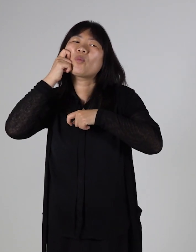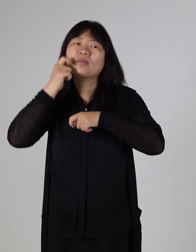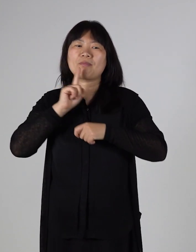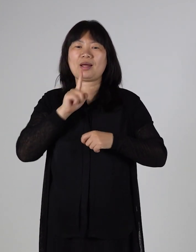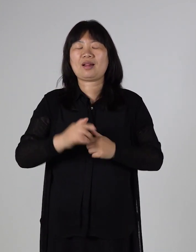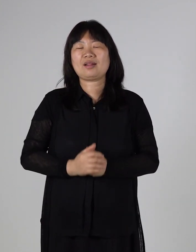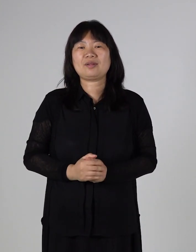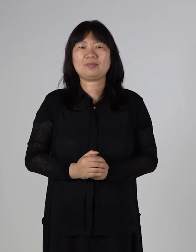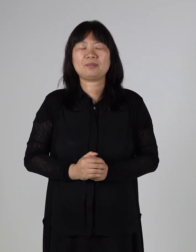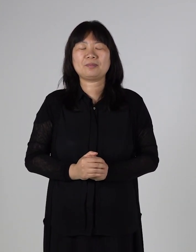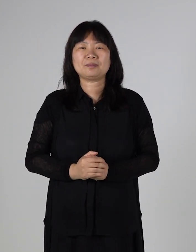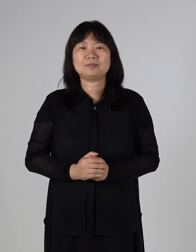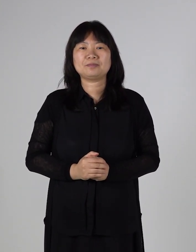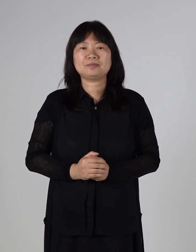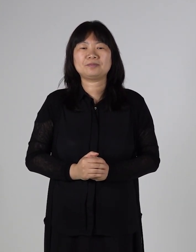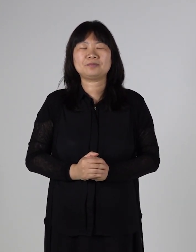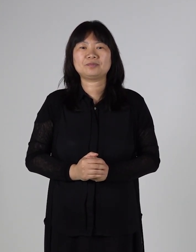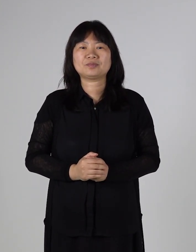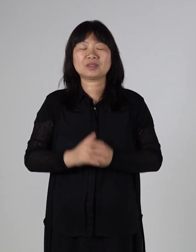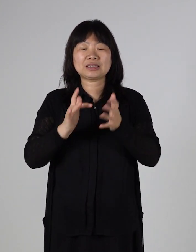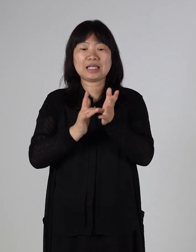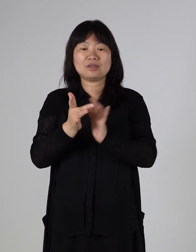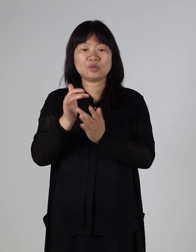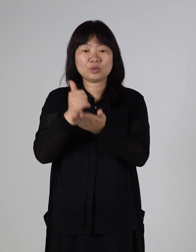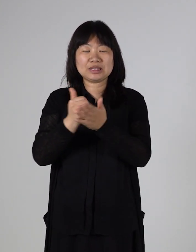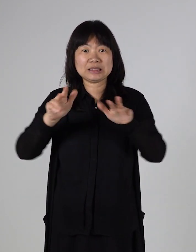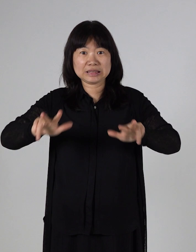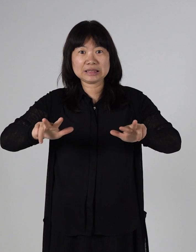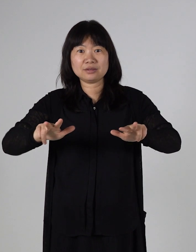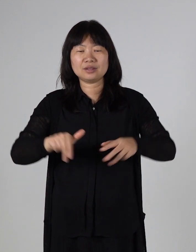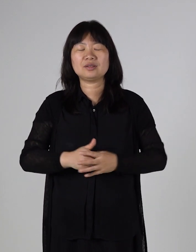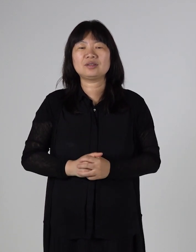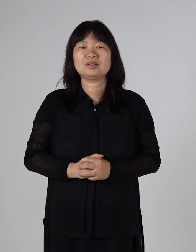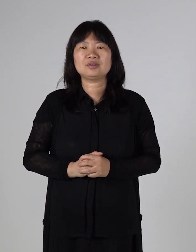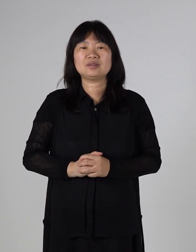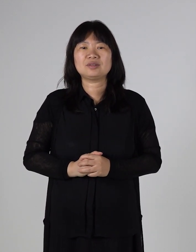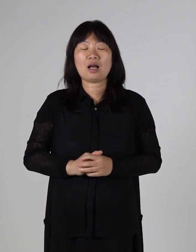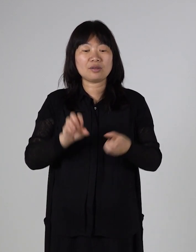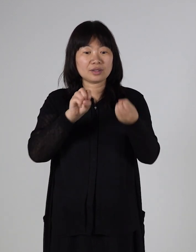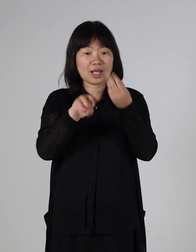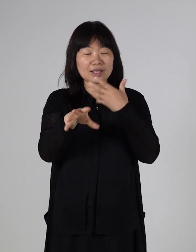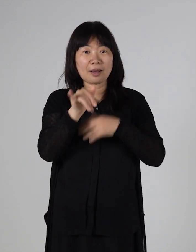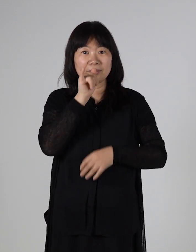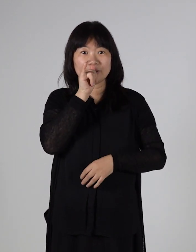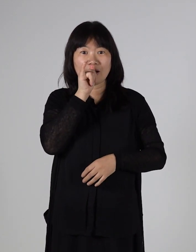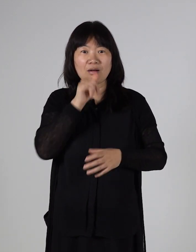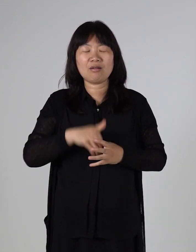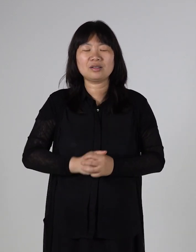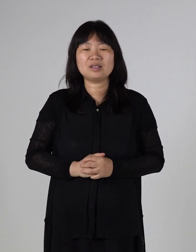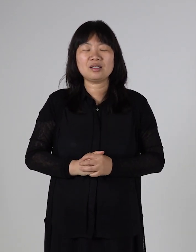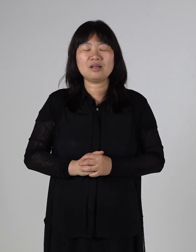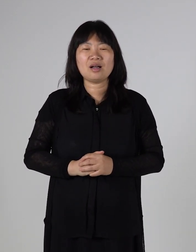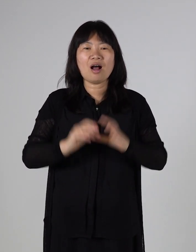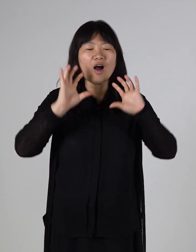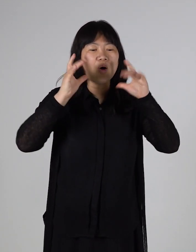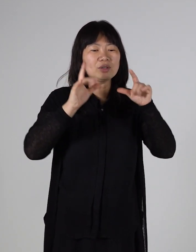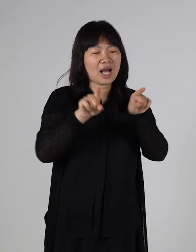보실까요? 여러분, 예수님이 지금 대답을 했는데 이 어린